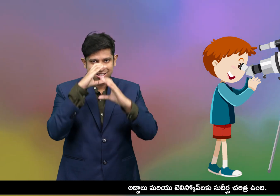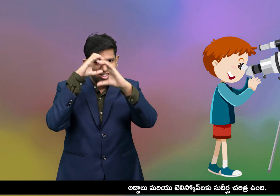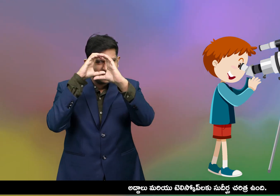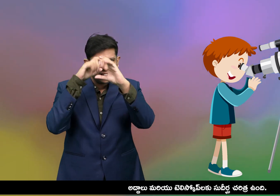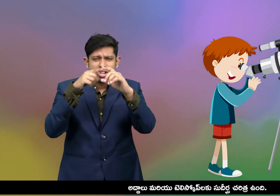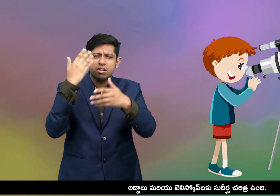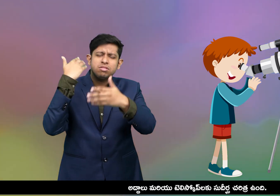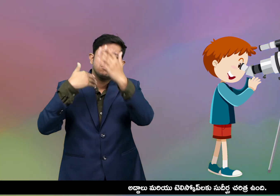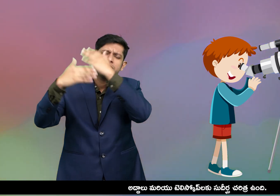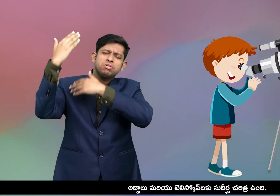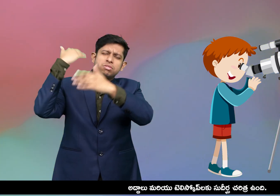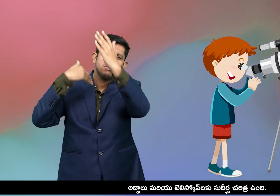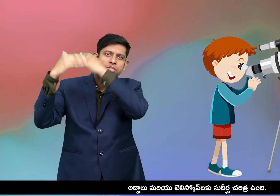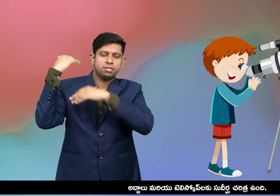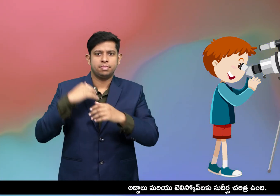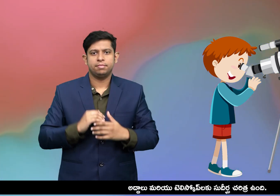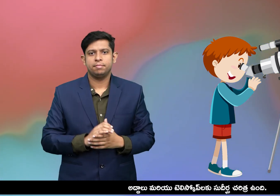అద్దాలు మరియు టెలిస్కోప్లకు సుదీర్ఘ చరిత్ర ఉంది.